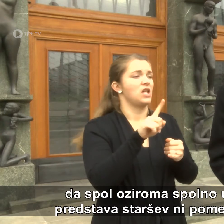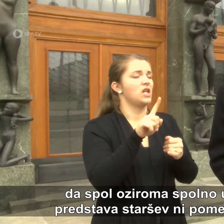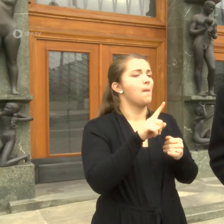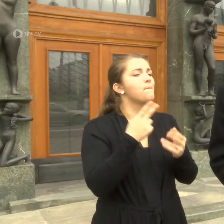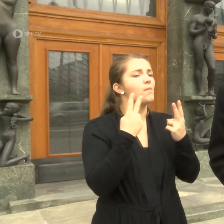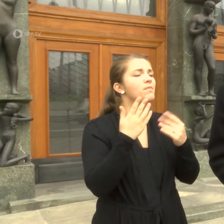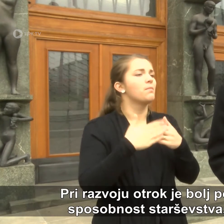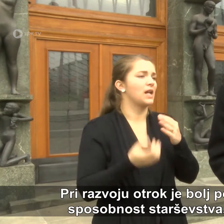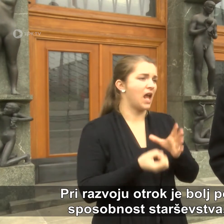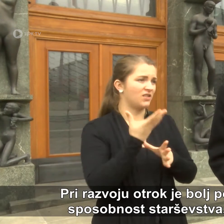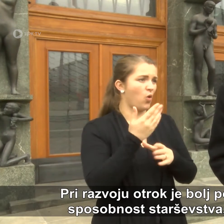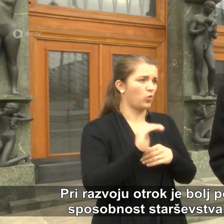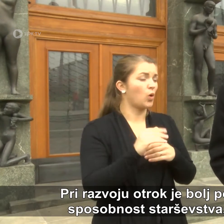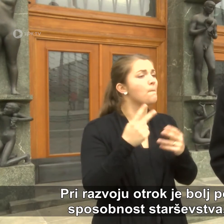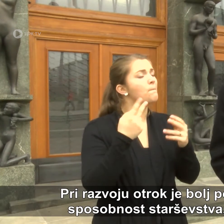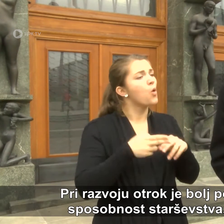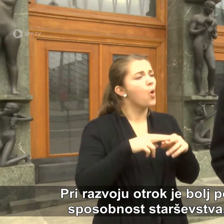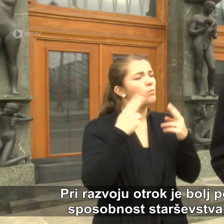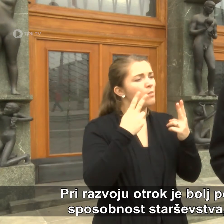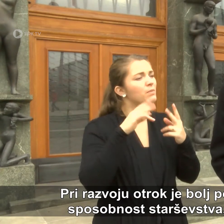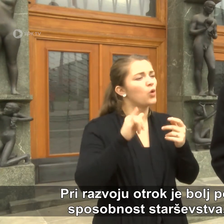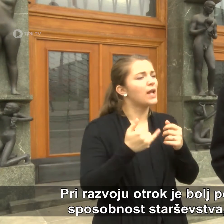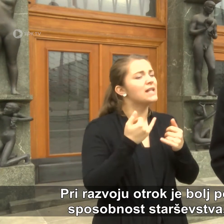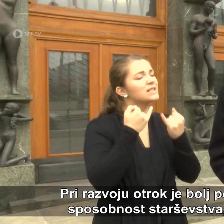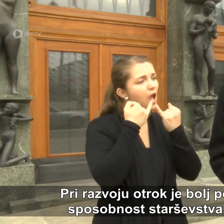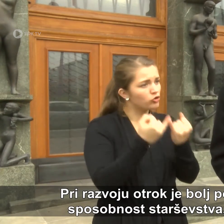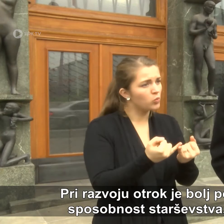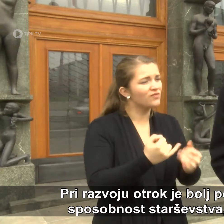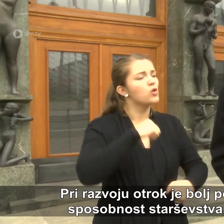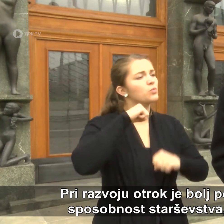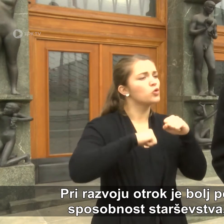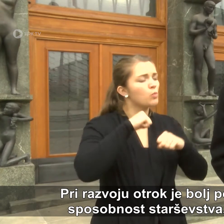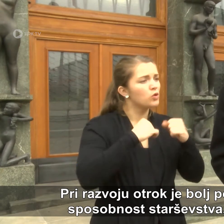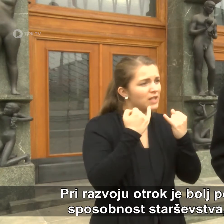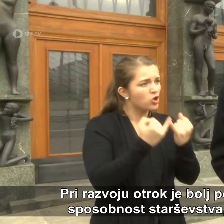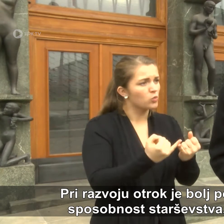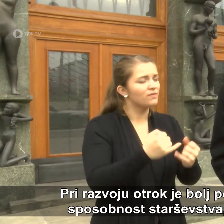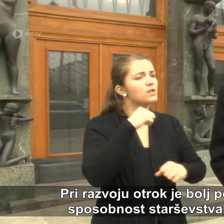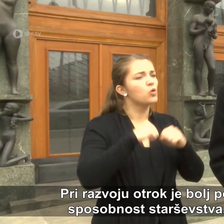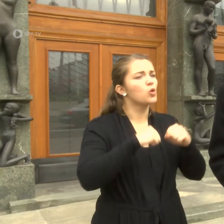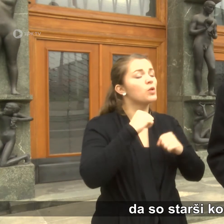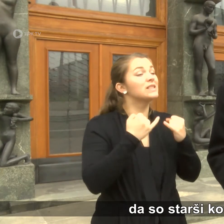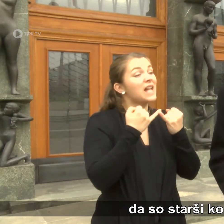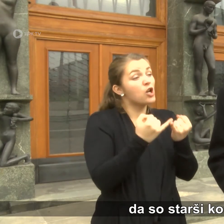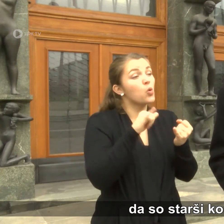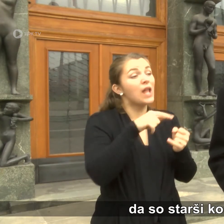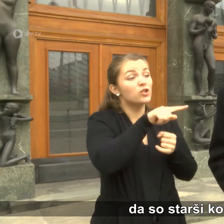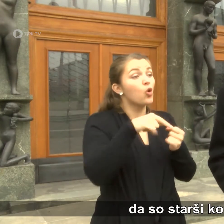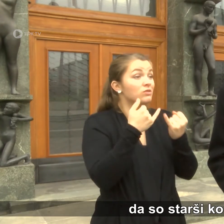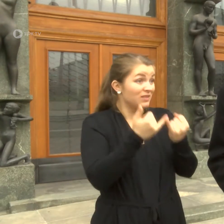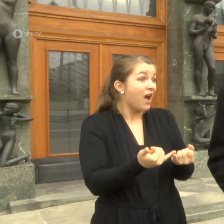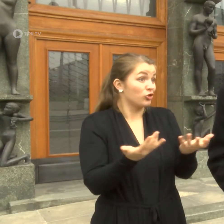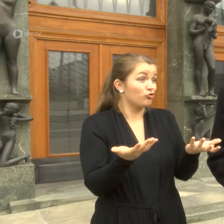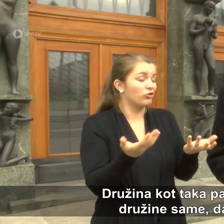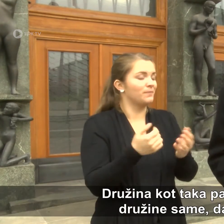razvoju otrok. Pri razvoju otrok je bolj pomembno starševstvo, sposobnost starševstva, sposobnost staršev, da so starši konec